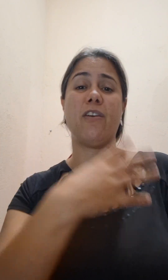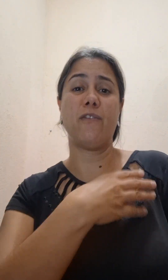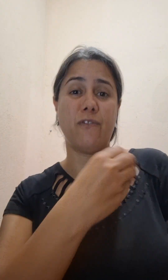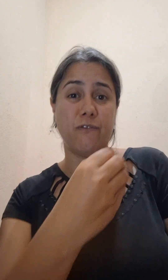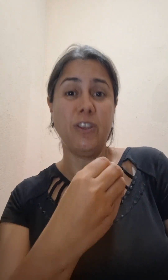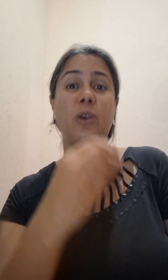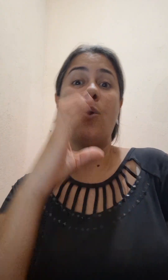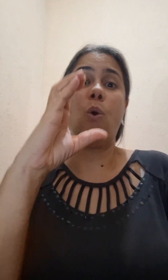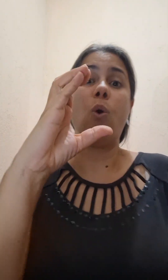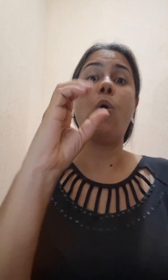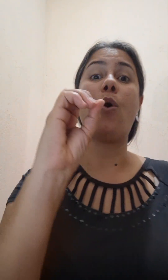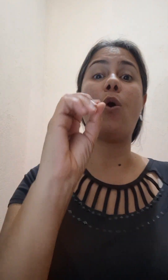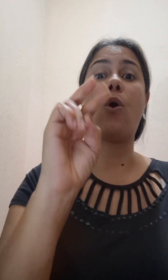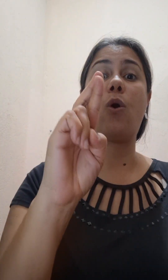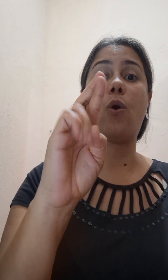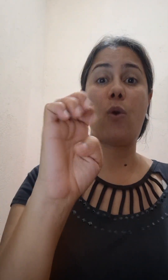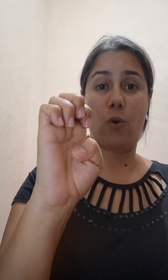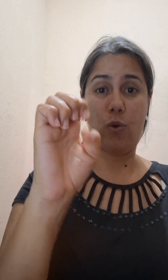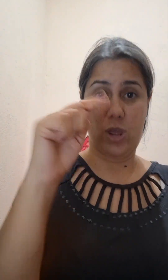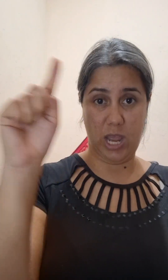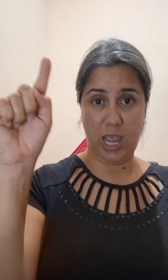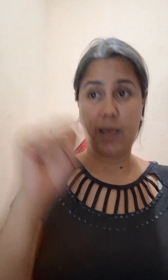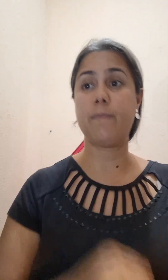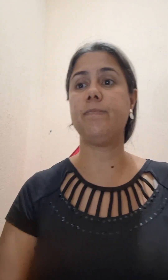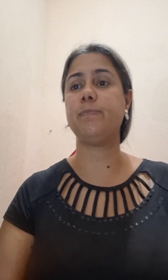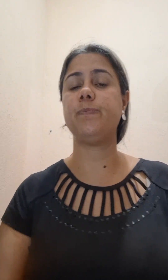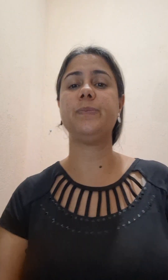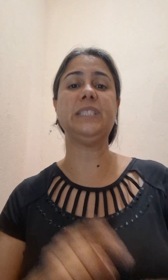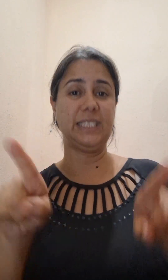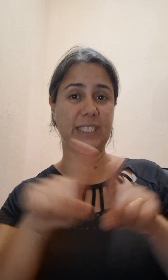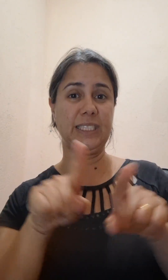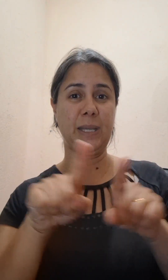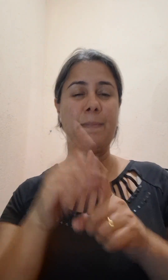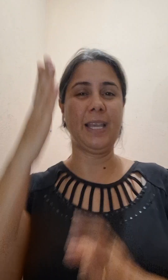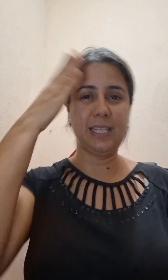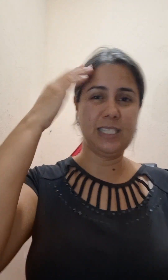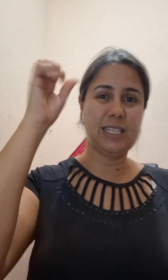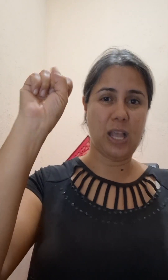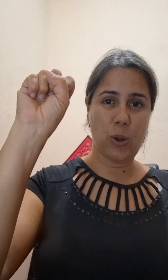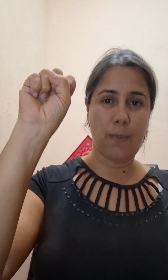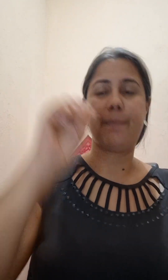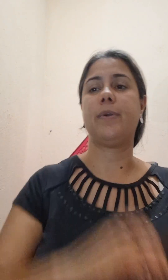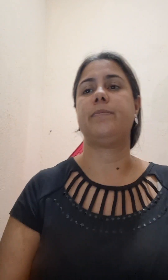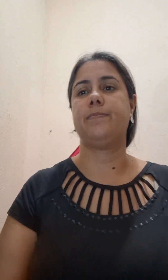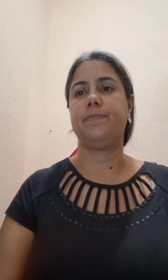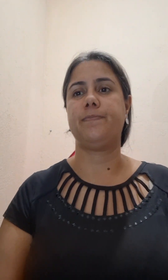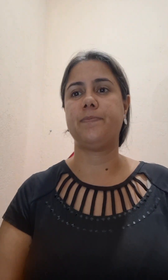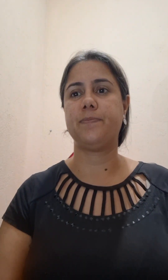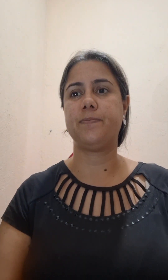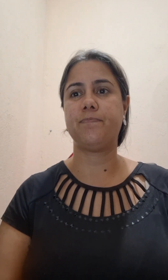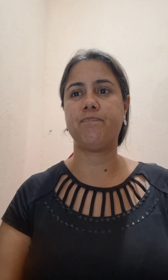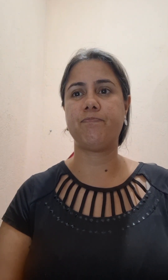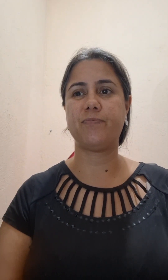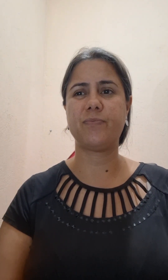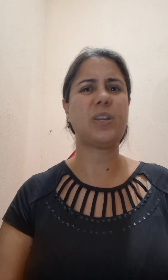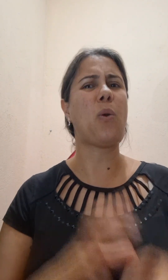que escreveu foi Davi, os filhos de Coré e também Salomão.